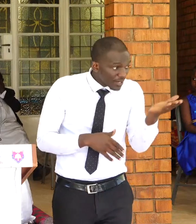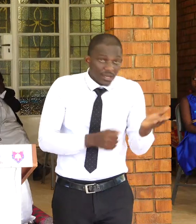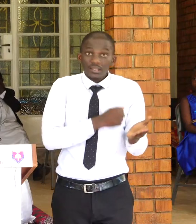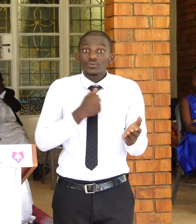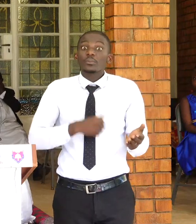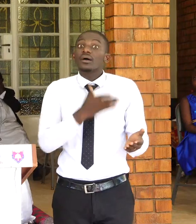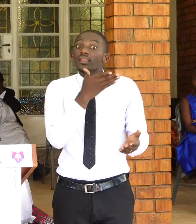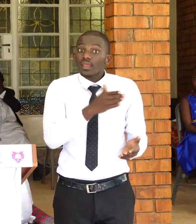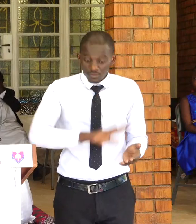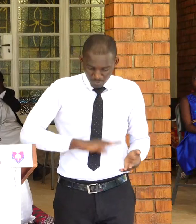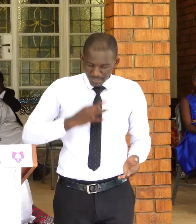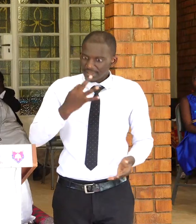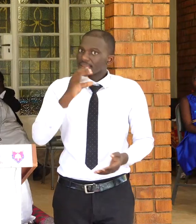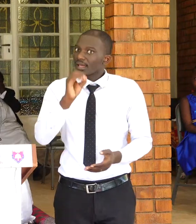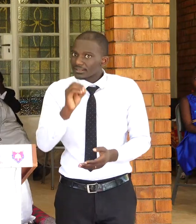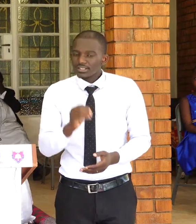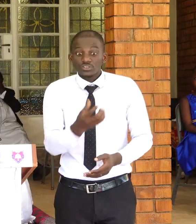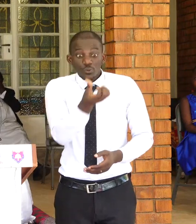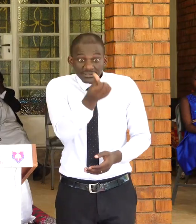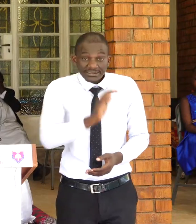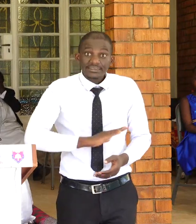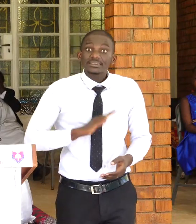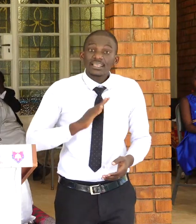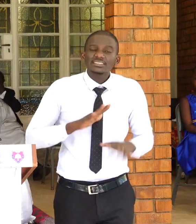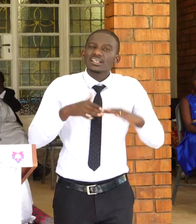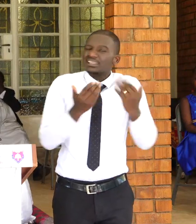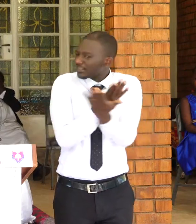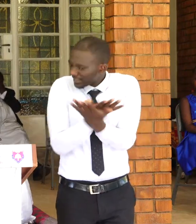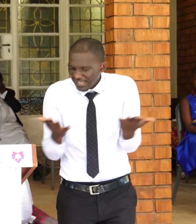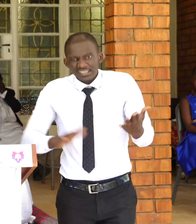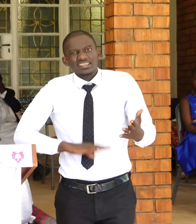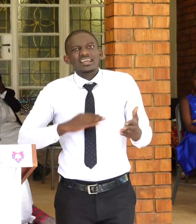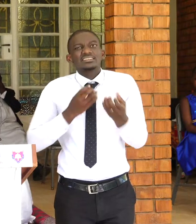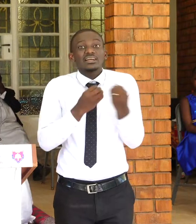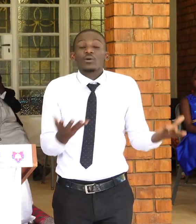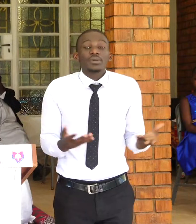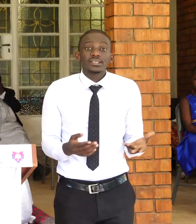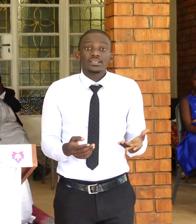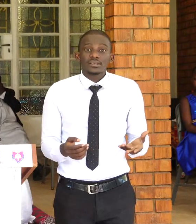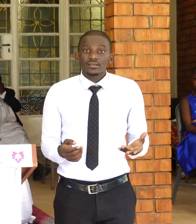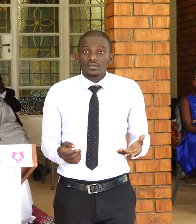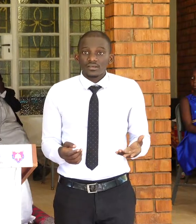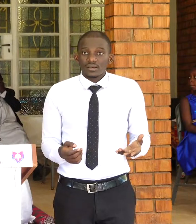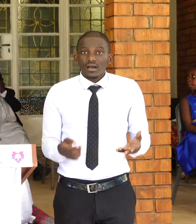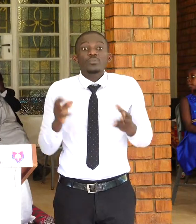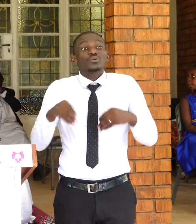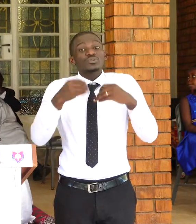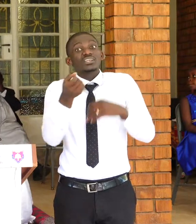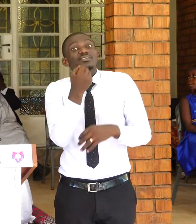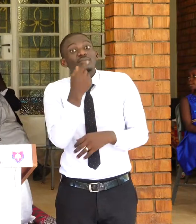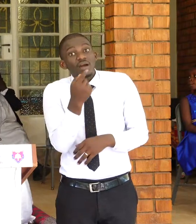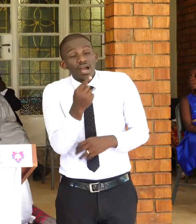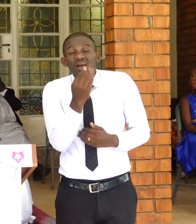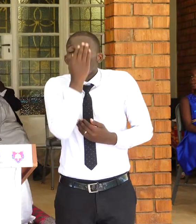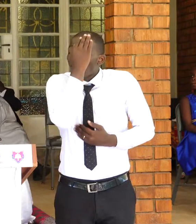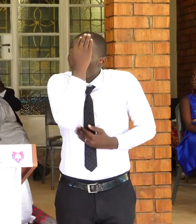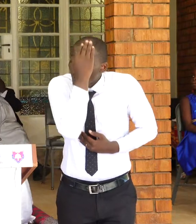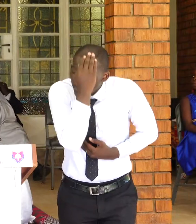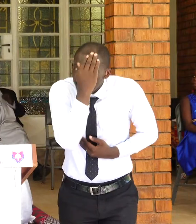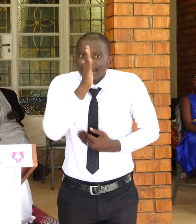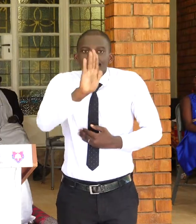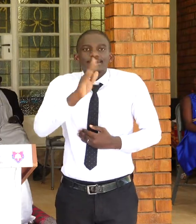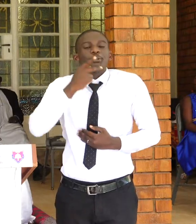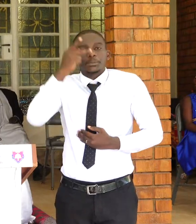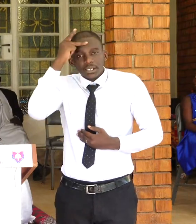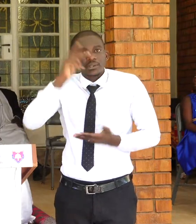emyaka asatu, olina emyaka mukaaga, olina emyaka ebiri, olina gumu, kankuweyo akadagala. Gondera nnyo